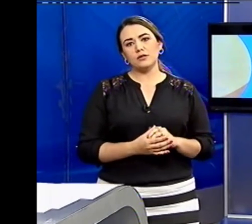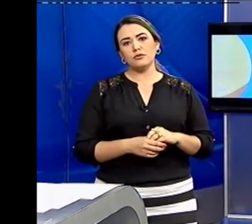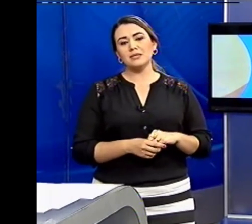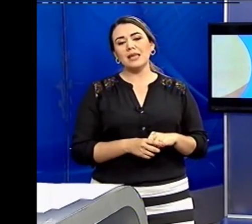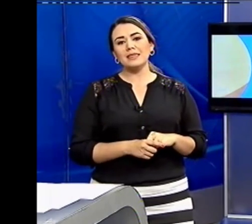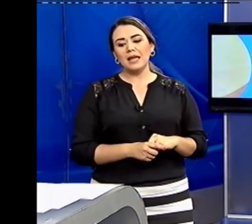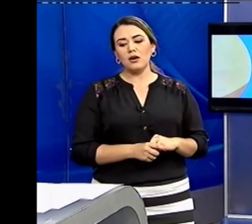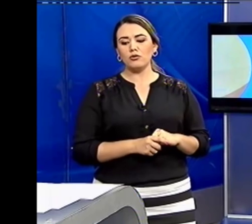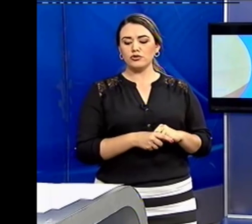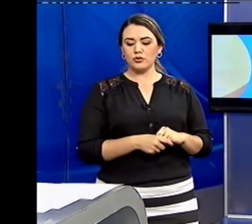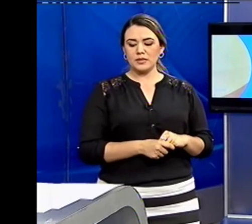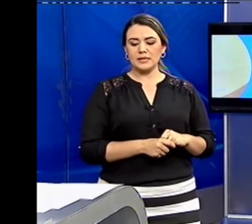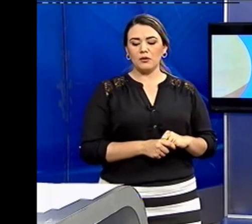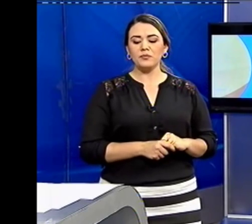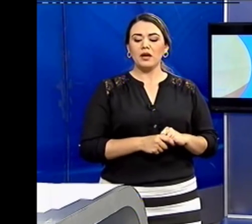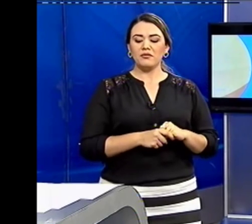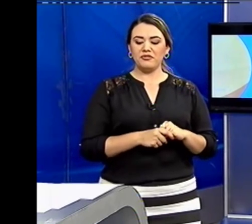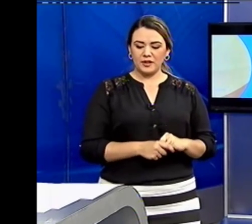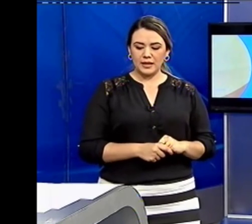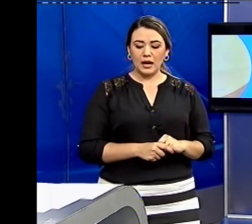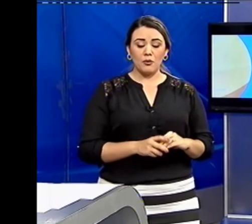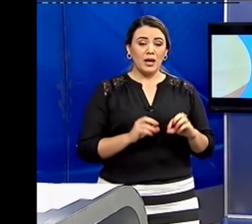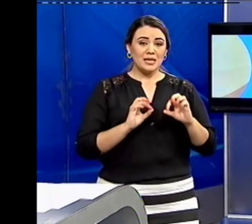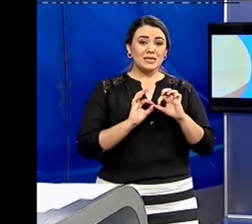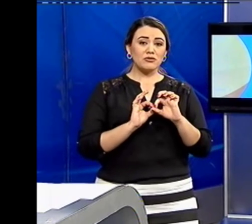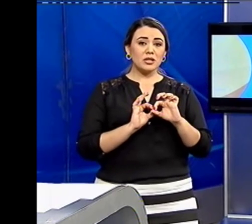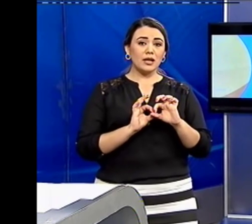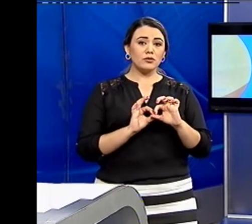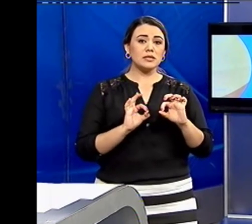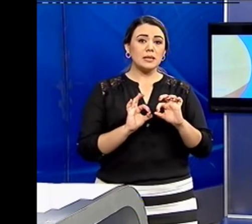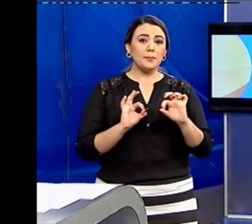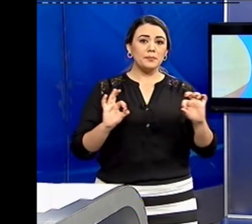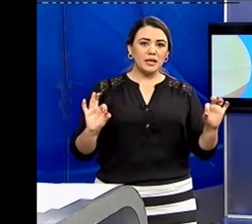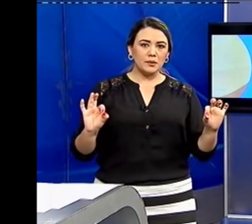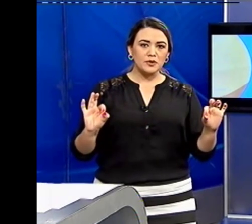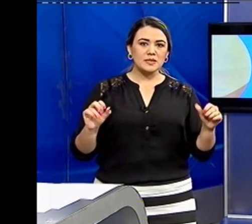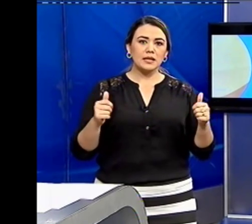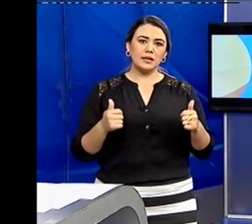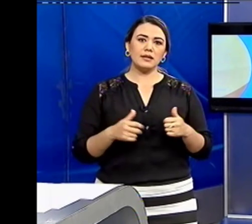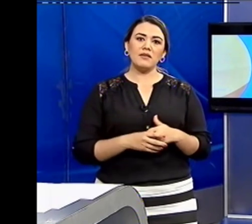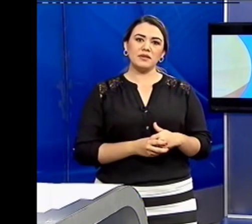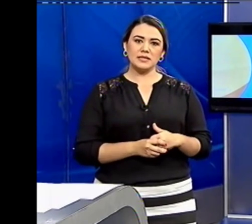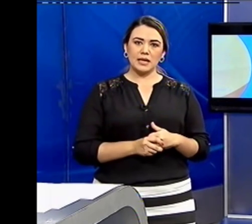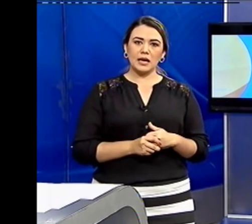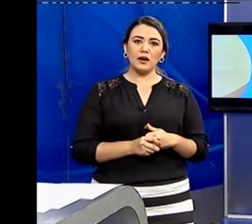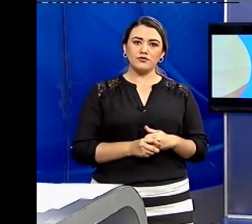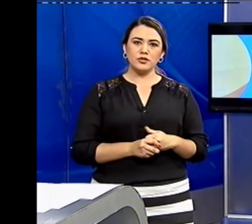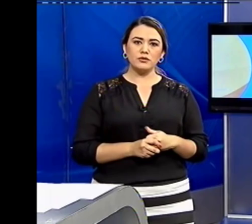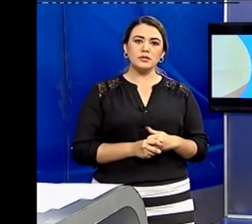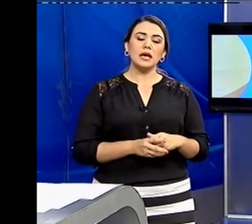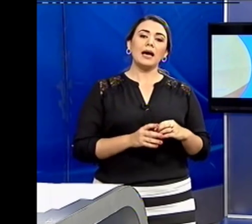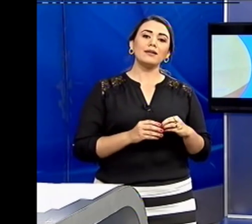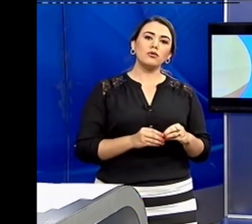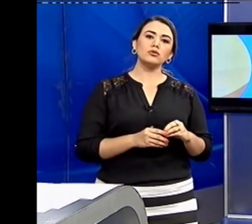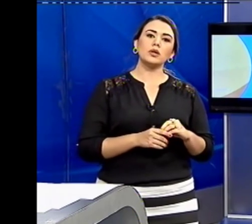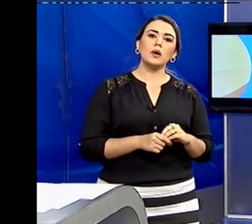estabelecidos na Constituição Federal. São direitos mínimos que devem ser garantidos a todo e